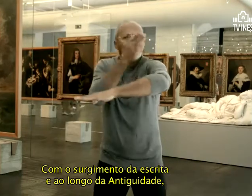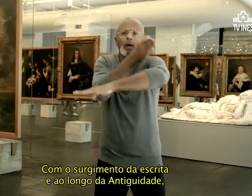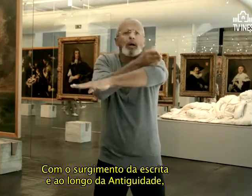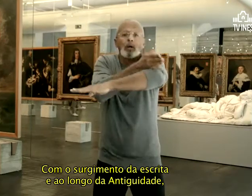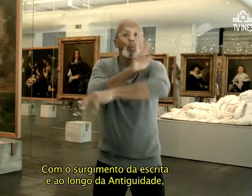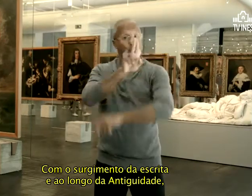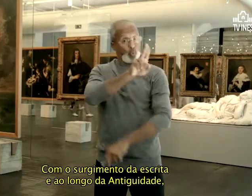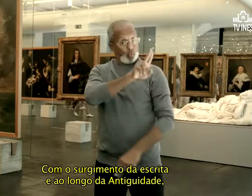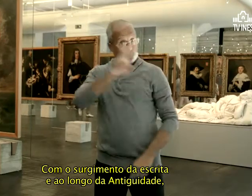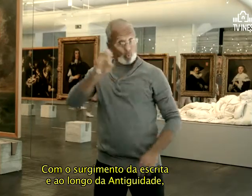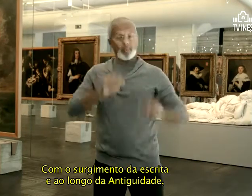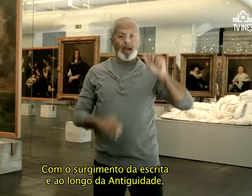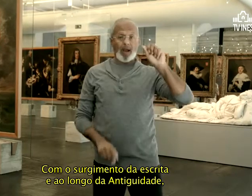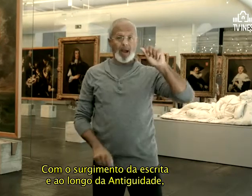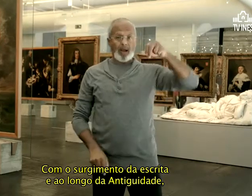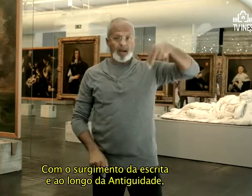e ao longo da antiguidade,